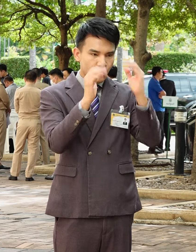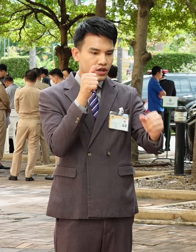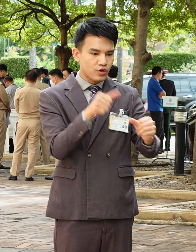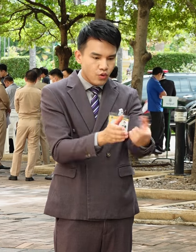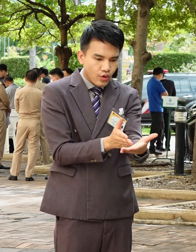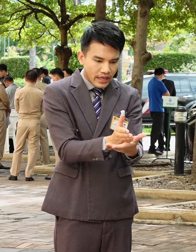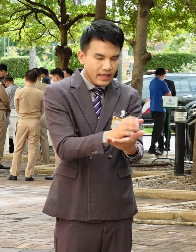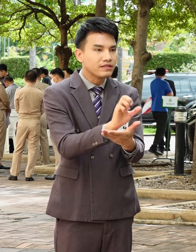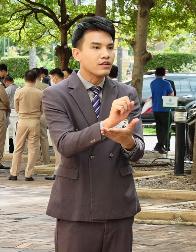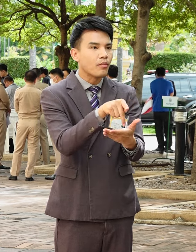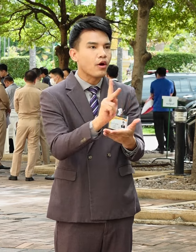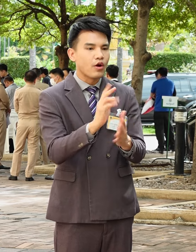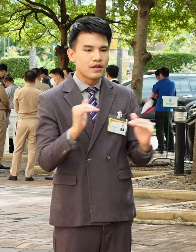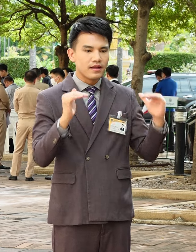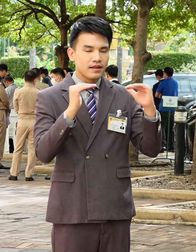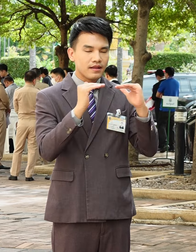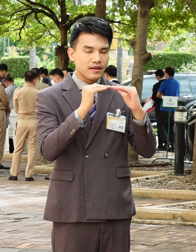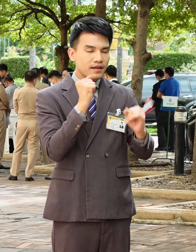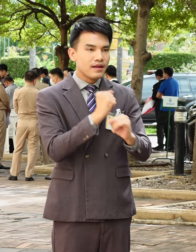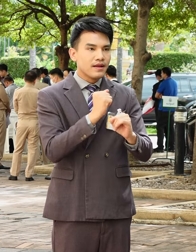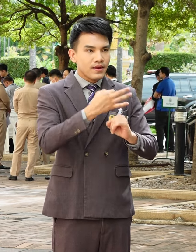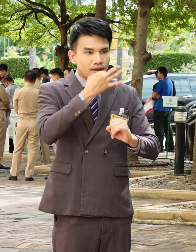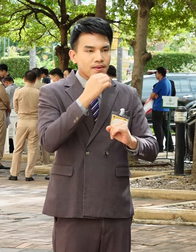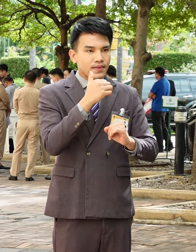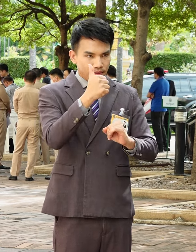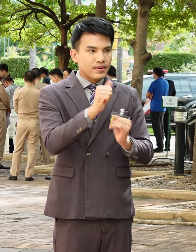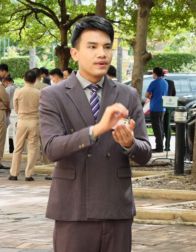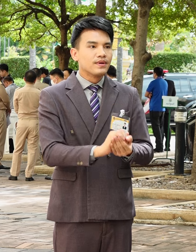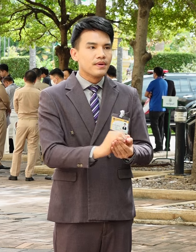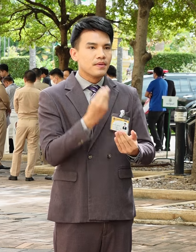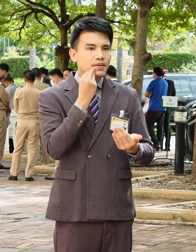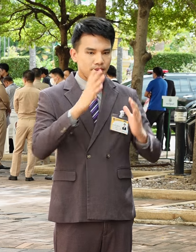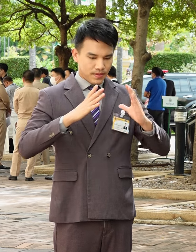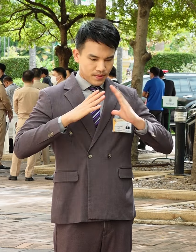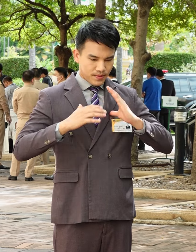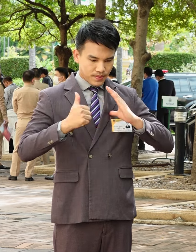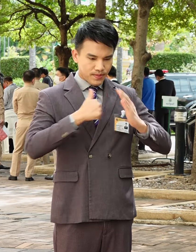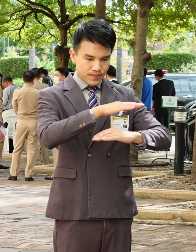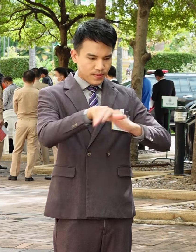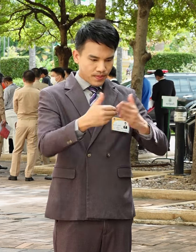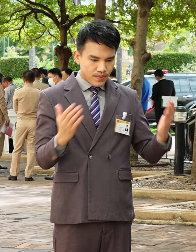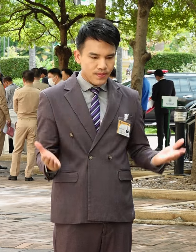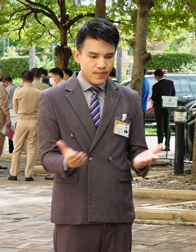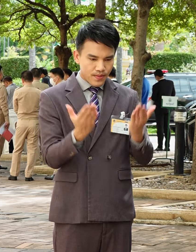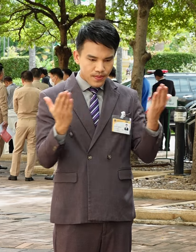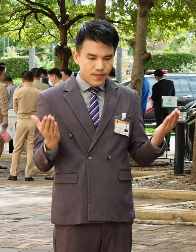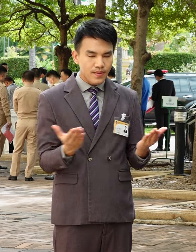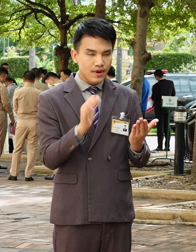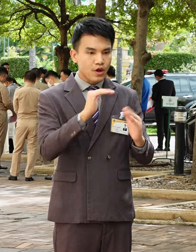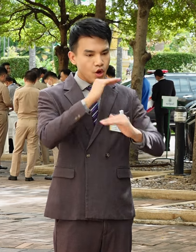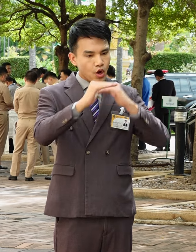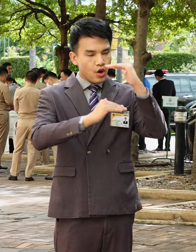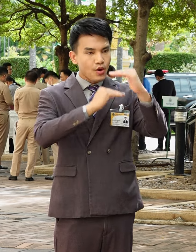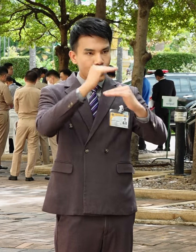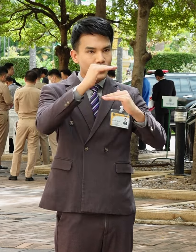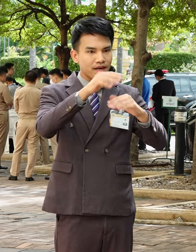นั้นมีสิทธิ์นะครับในการที่จะทำกินนะครับแล้วก็จะมีที่พักอาศัยโดยการสนับสนุนของสถาบันพัฒนาองค์ก